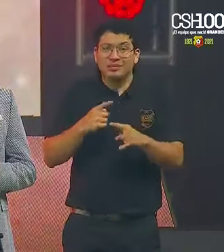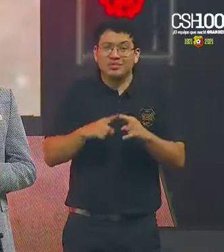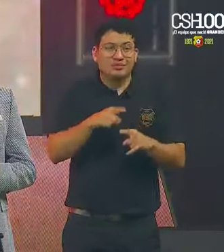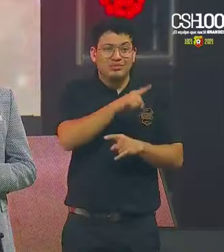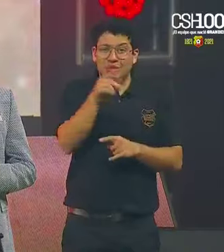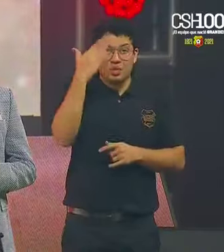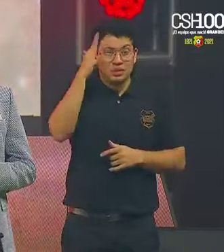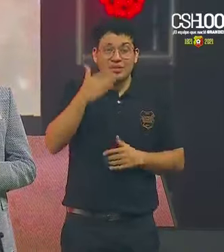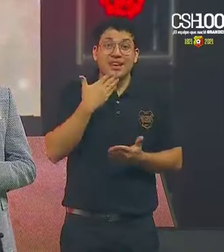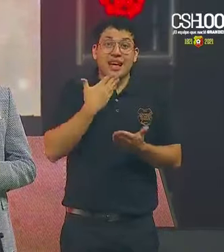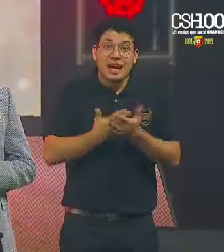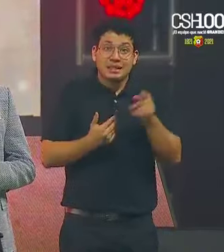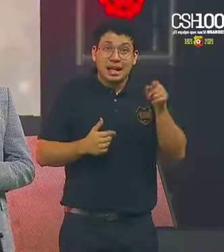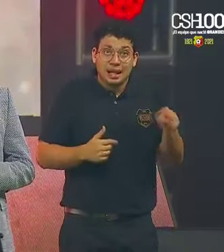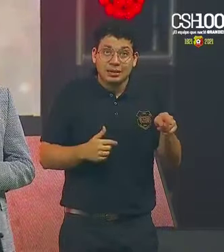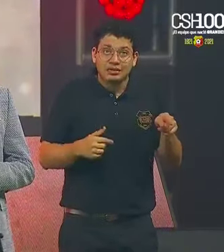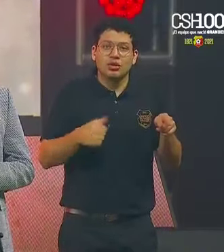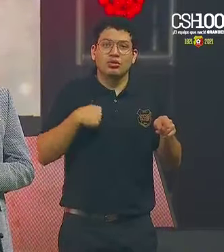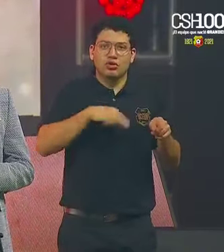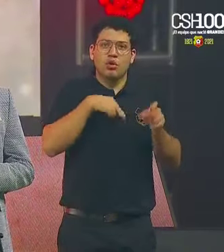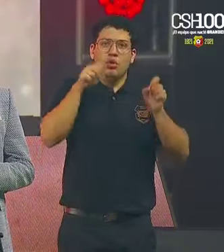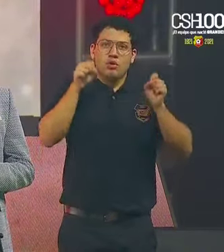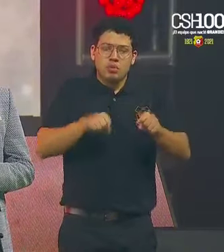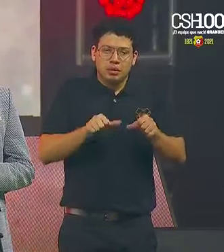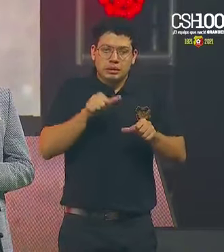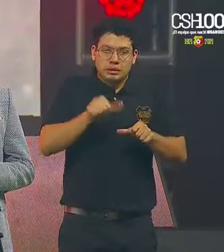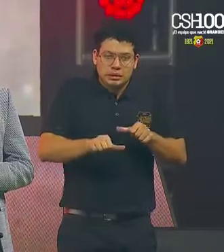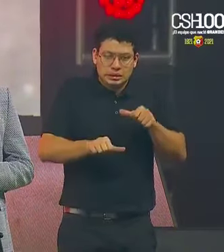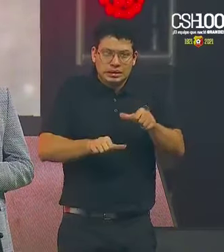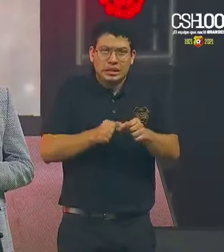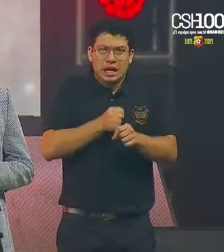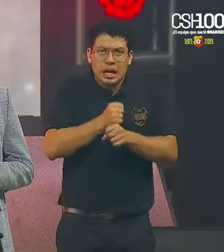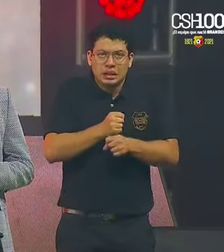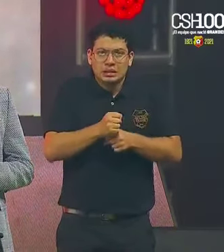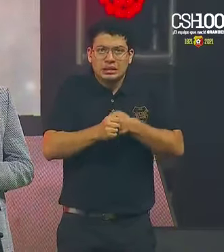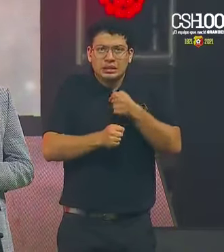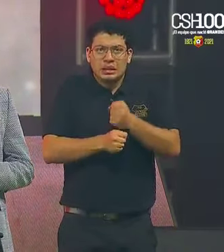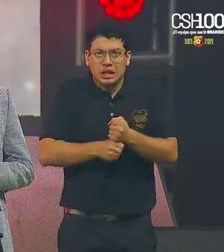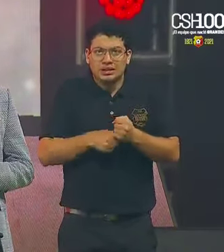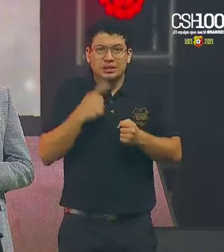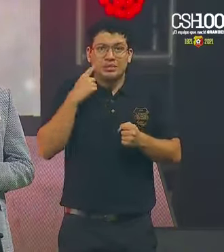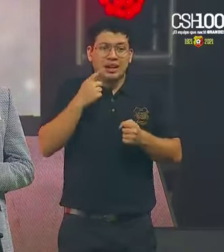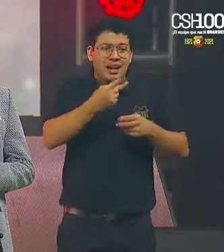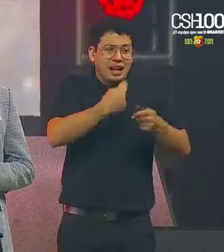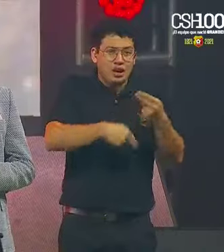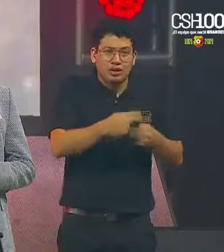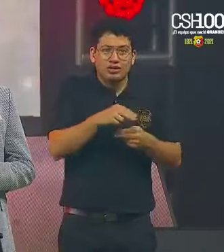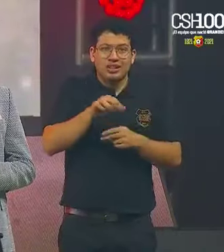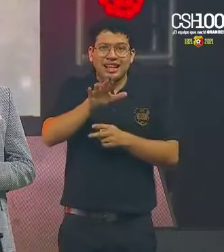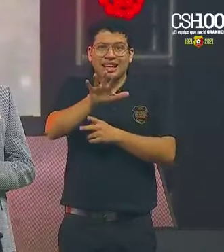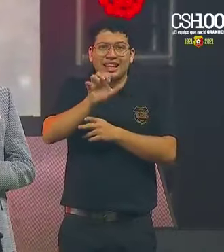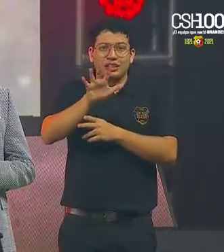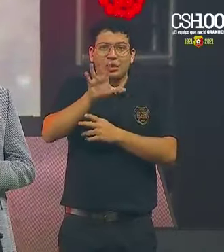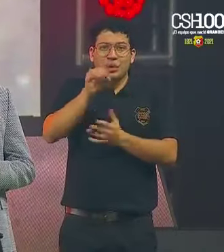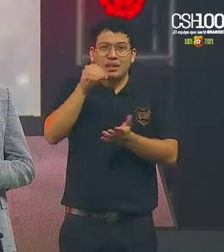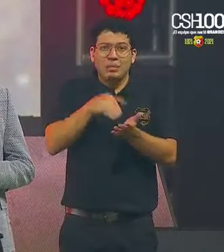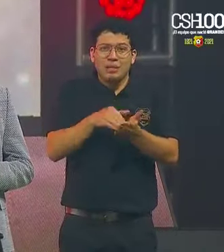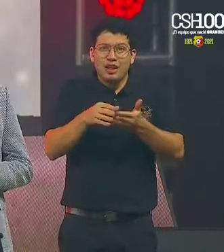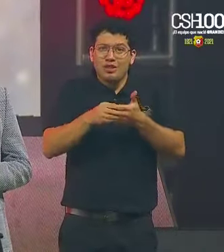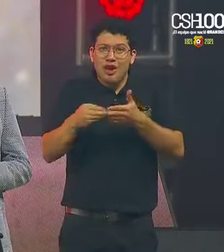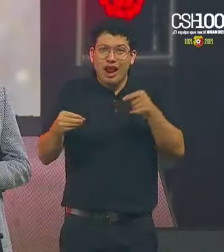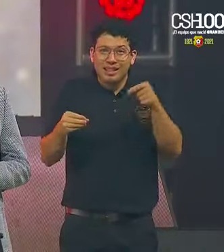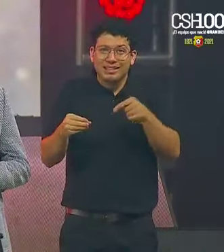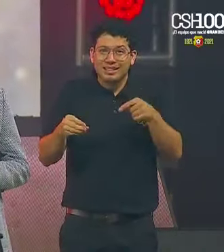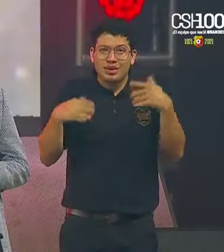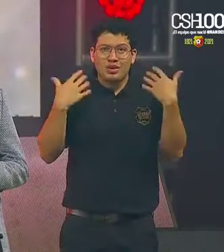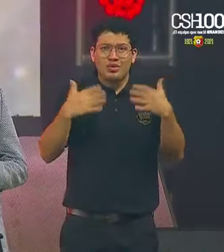eso pudimos salir adelante por algunos años y que tal negocio por $550,000 sigue siendo todo un